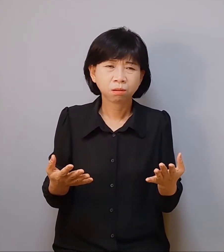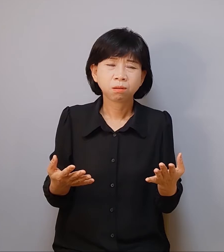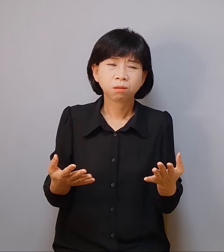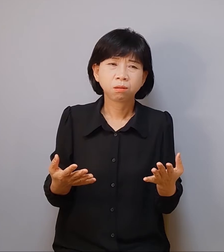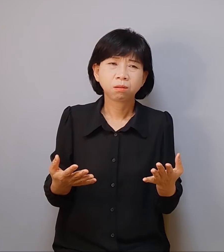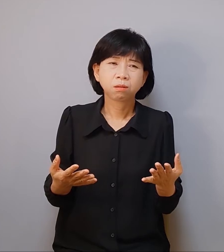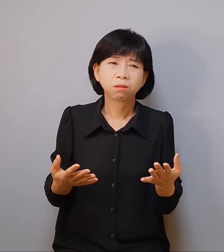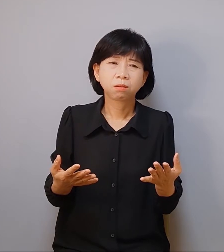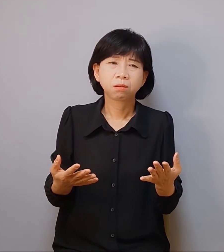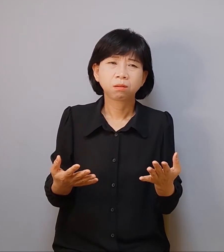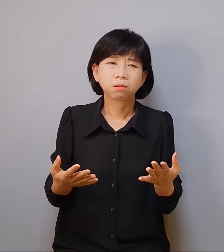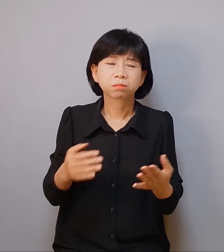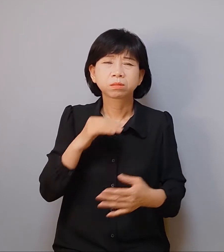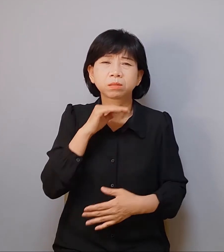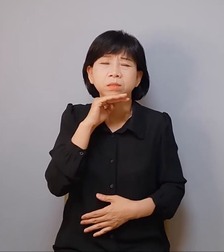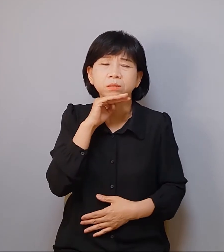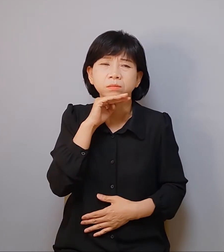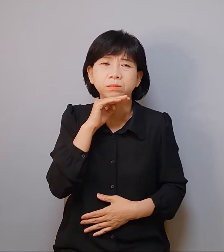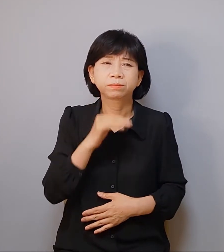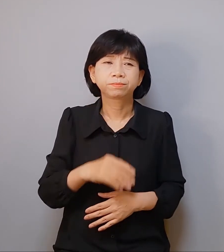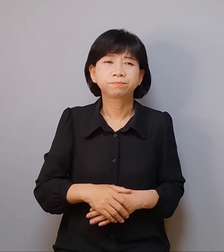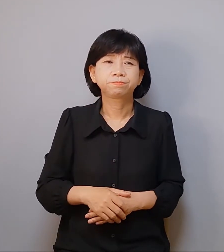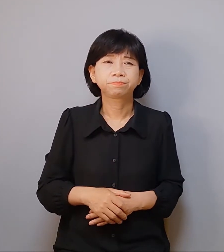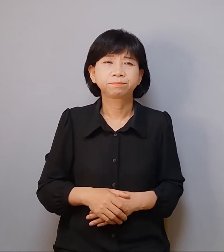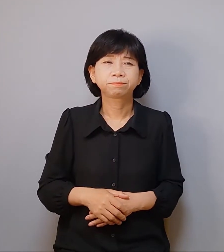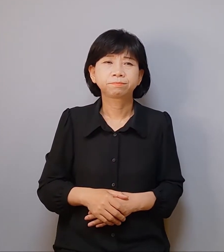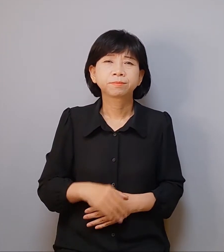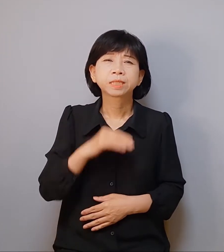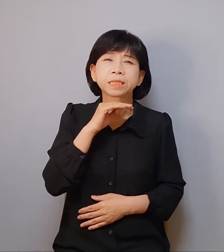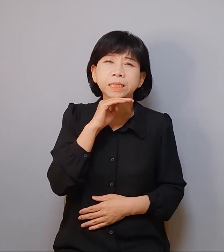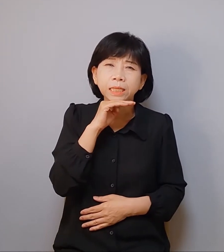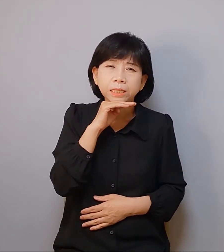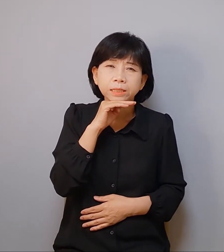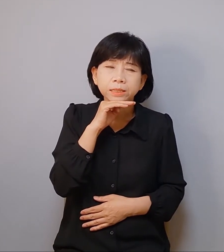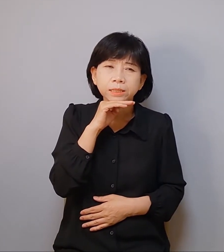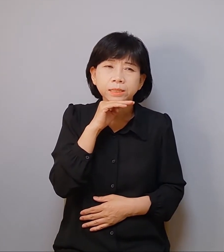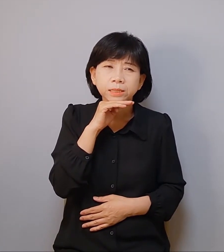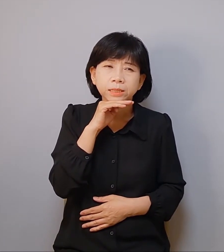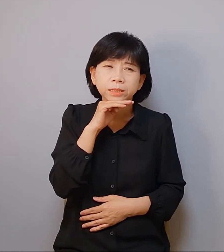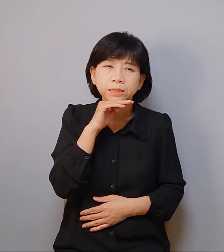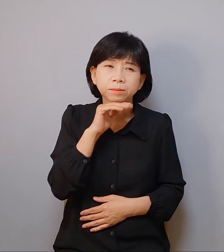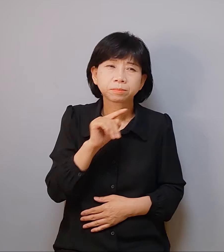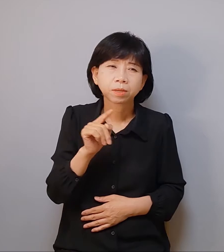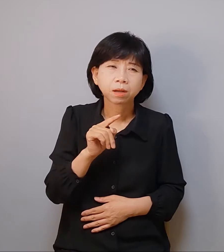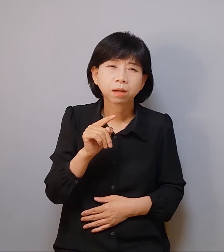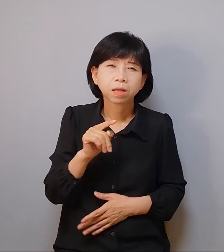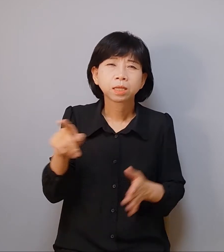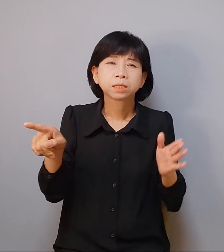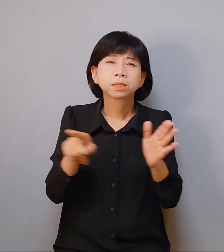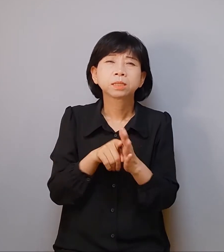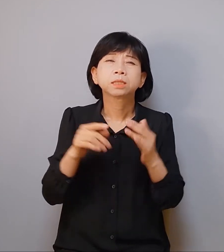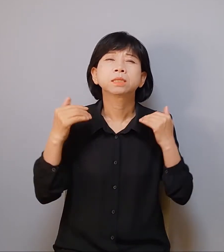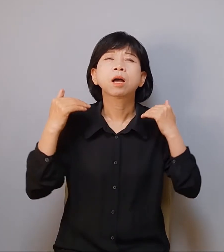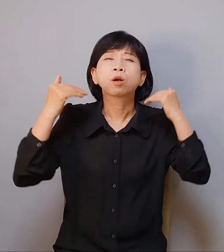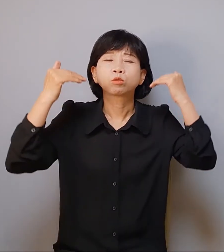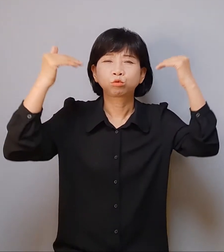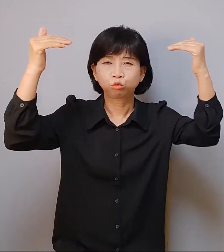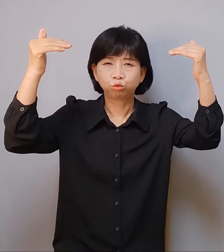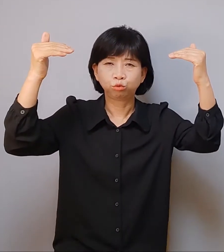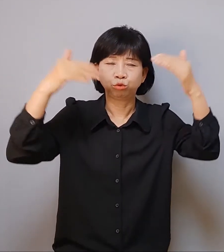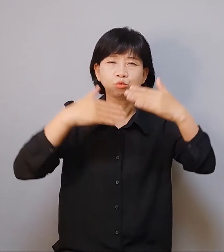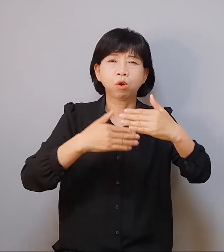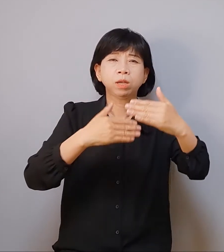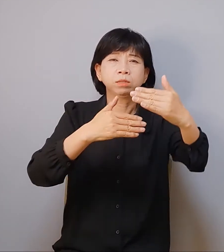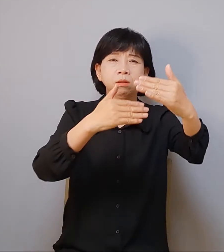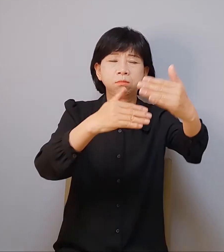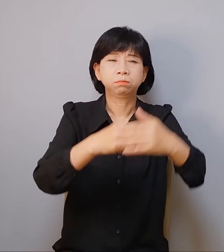서서 기다리고 있습니다. 성도 여러분, 기다림은 성숙의 과정입니다.